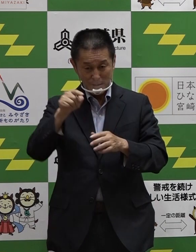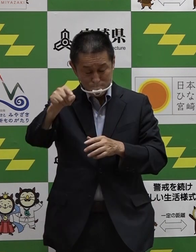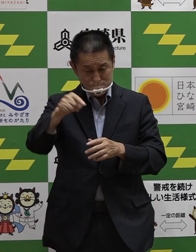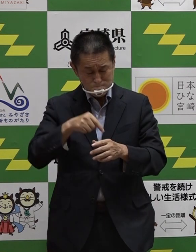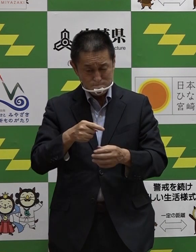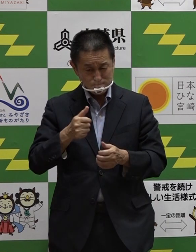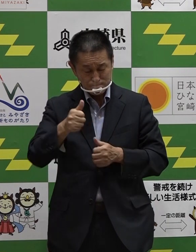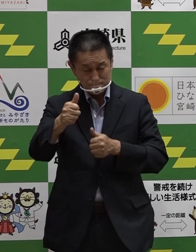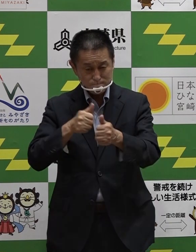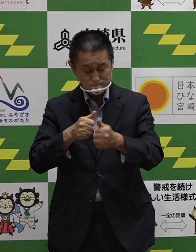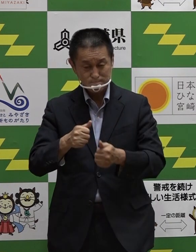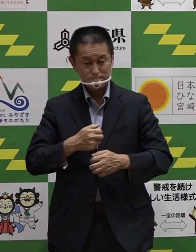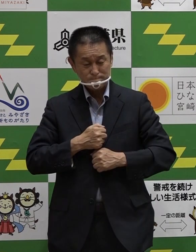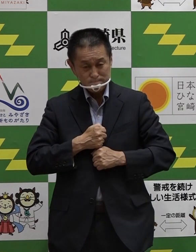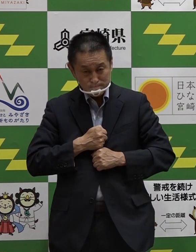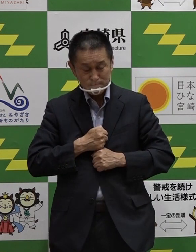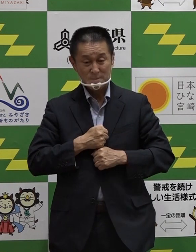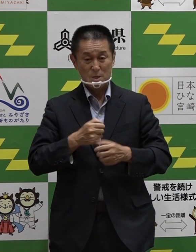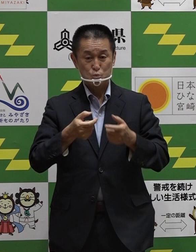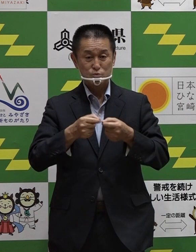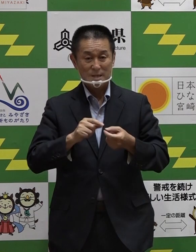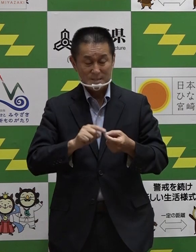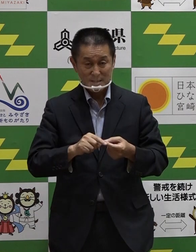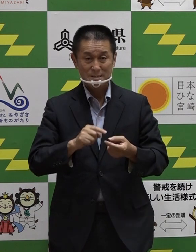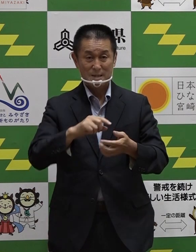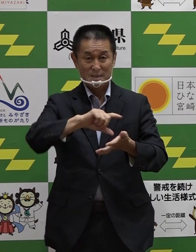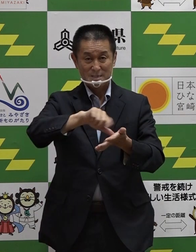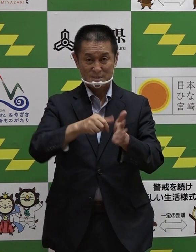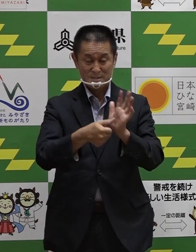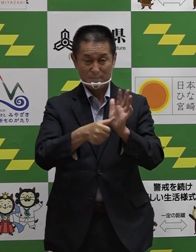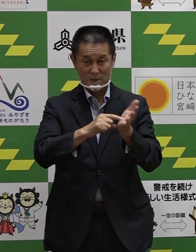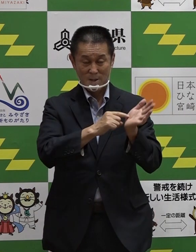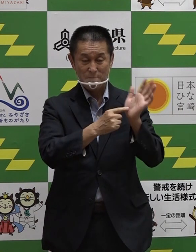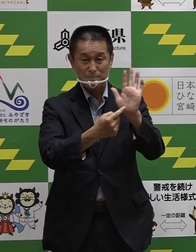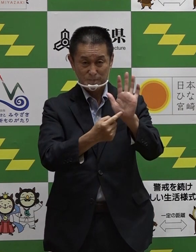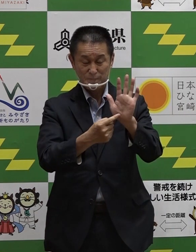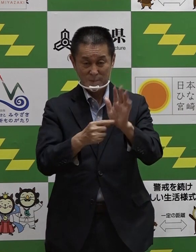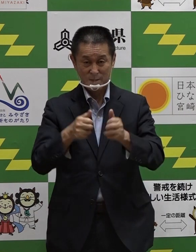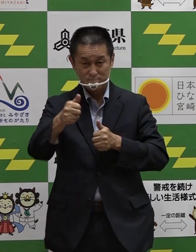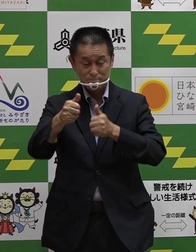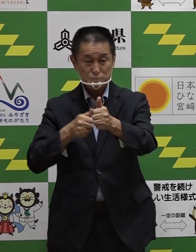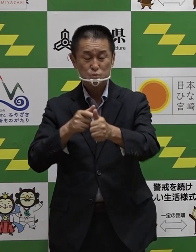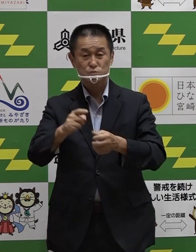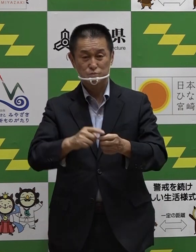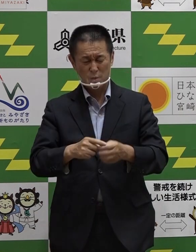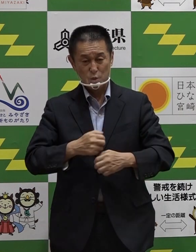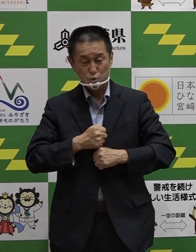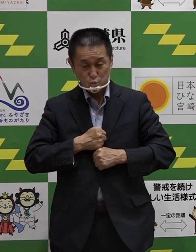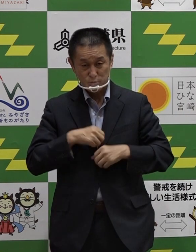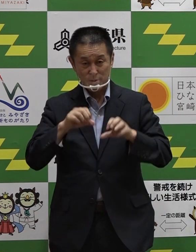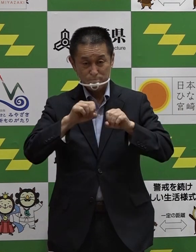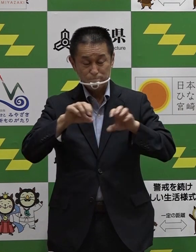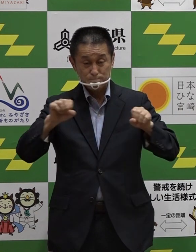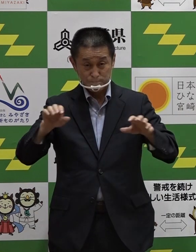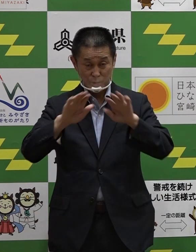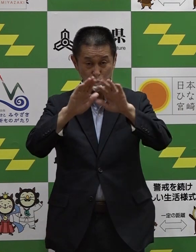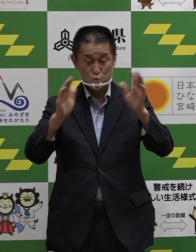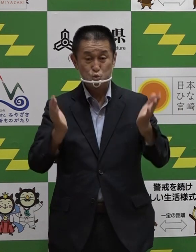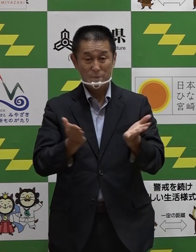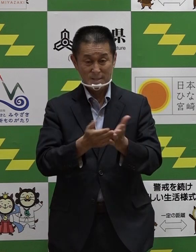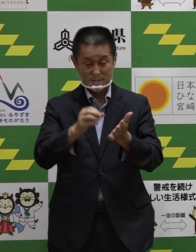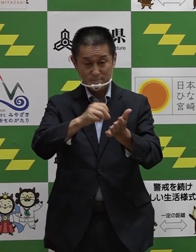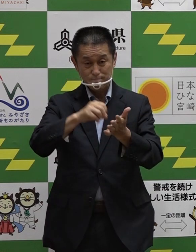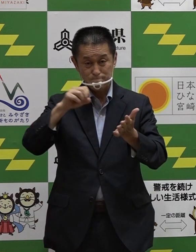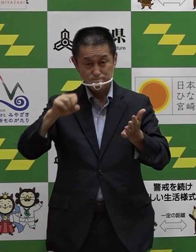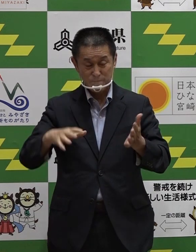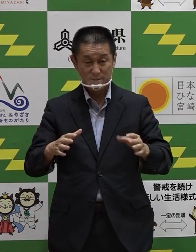にということで、具体的な地域名を明示しての往来への注意の呼びかけというものは全て解除